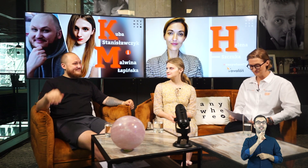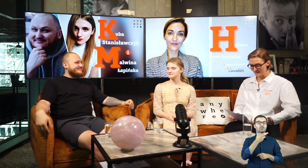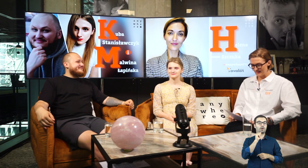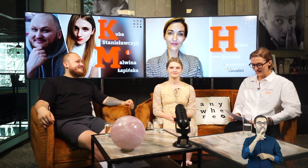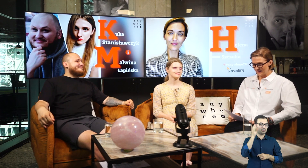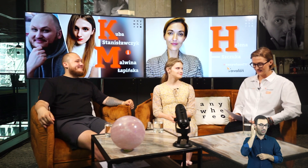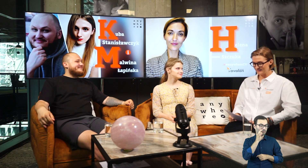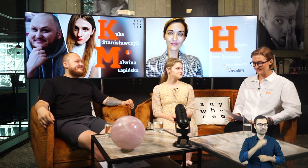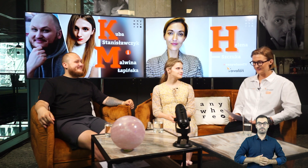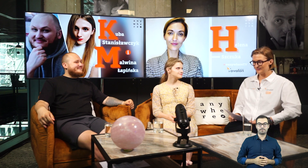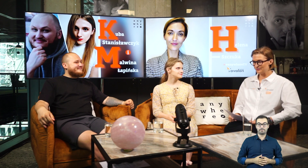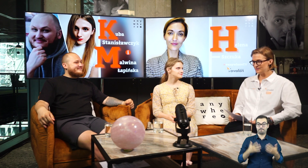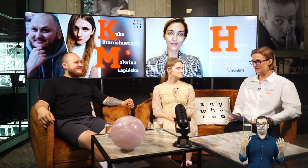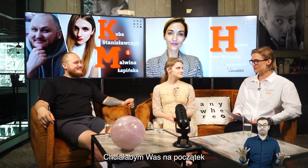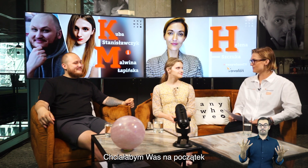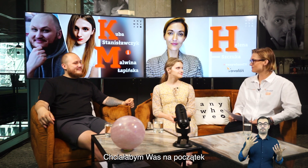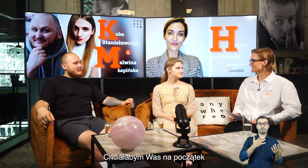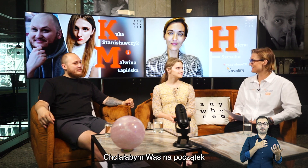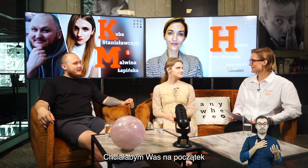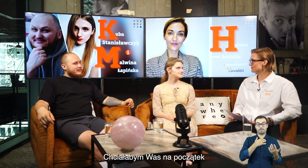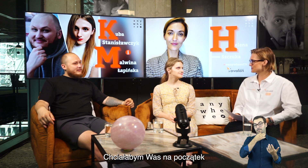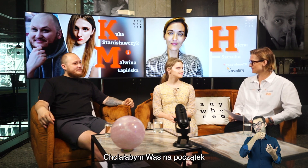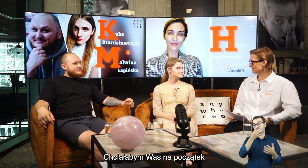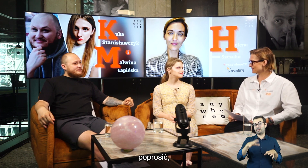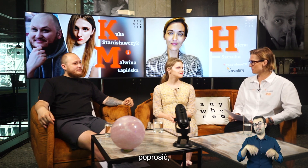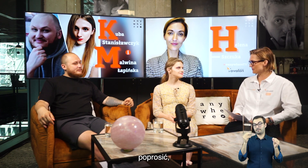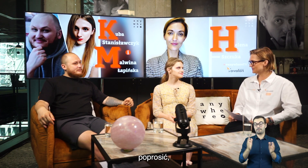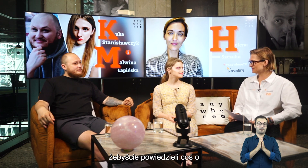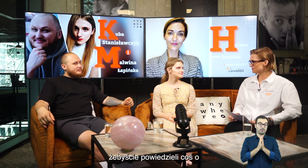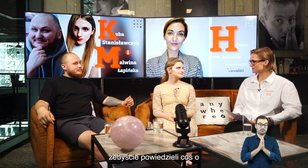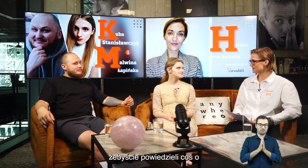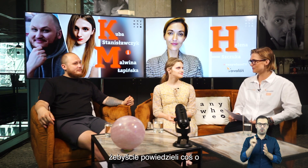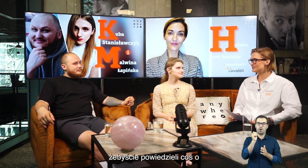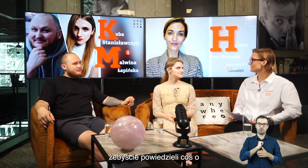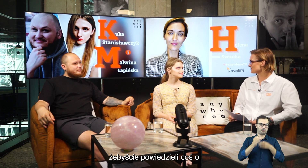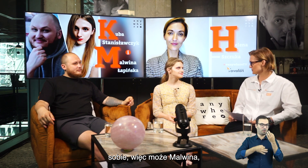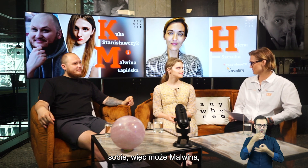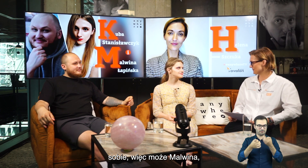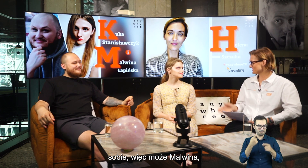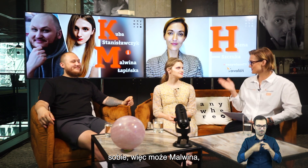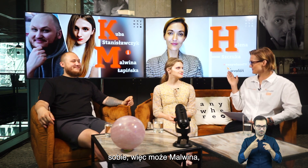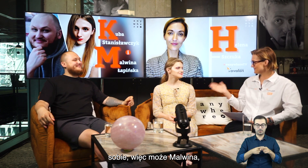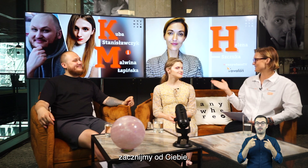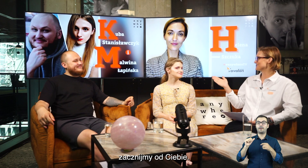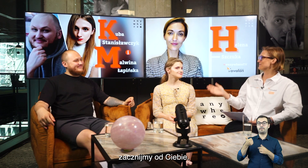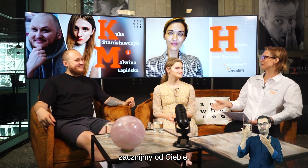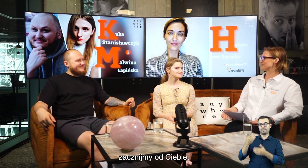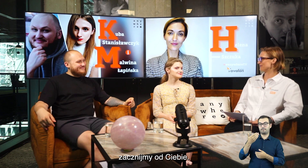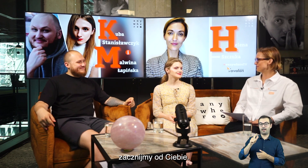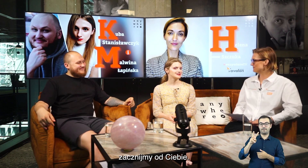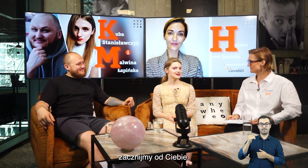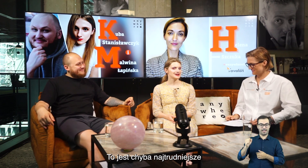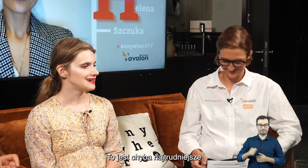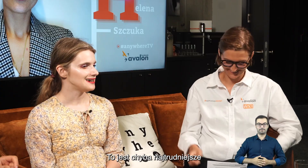Stanisławczyka. No i co, chciałabym Was na początek poprosić, żebyście powiedzieli coś o sobie, więc może Malwina, zacznijmy od